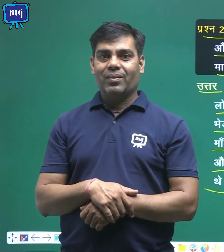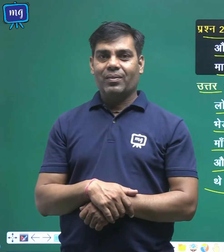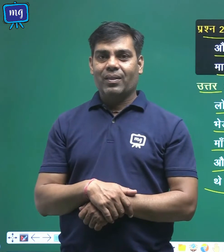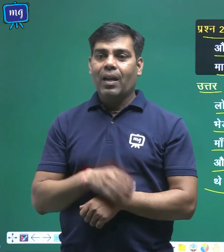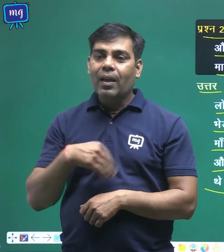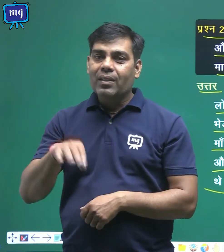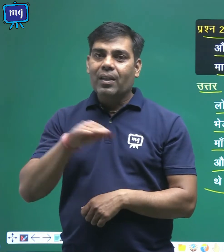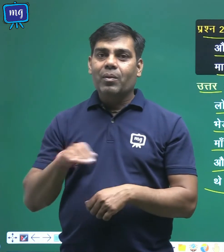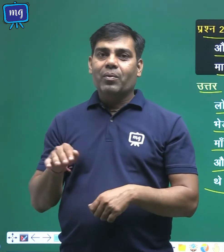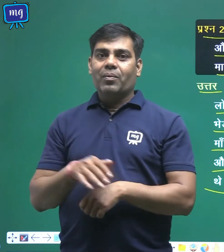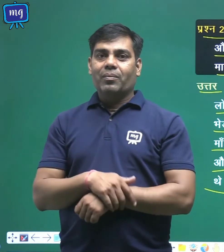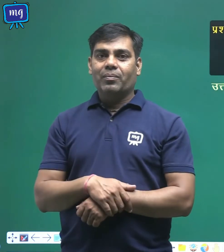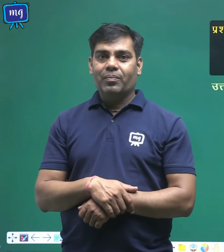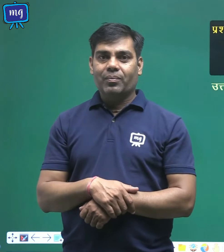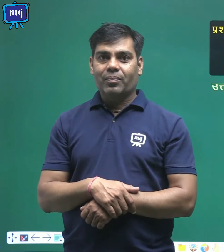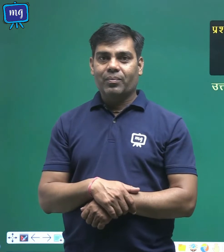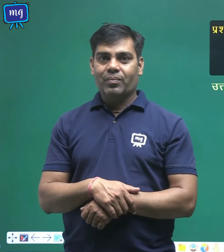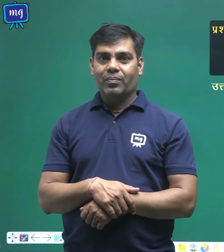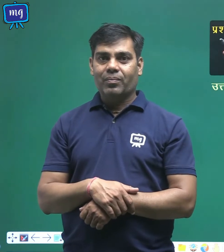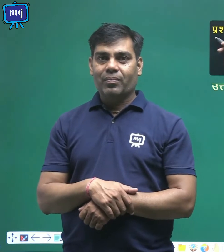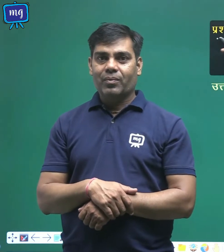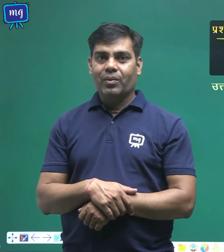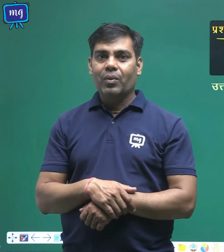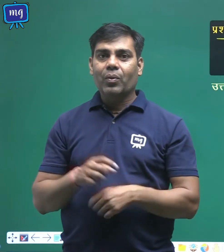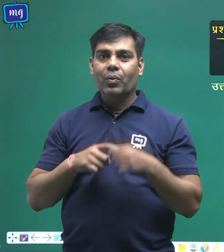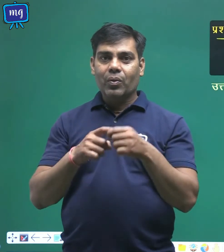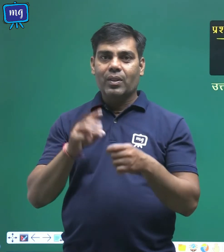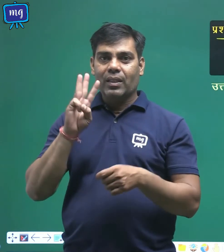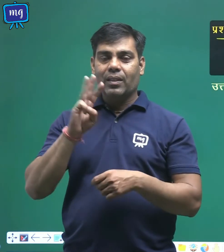आगे चले बच्चों। प्रश्न 3,